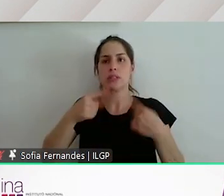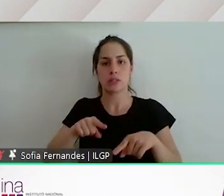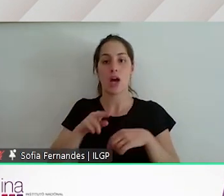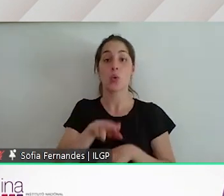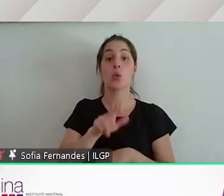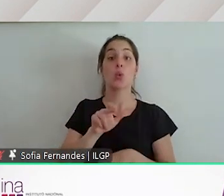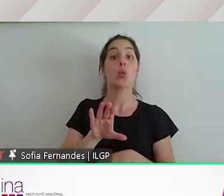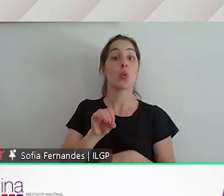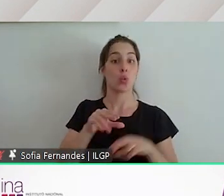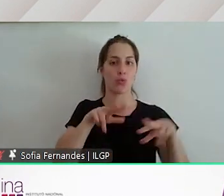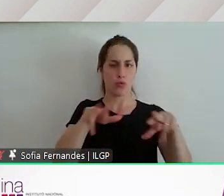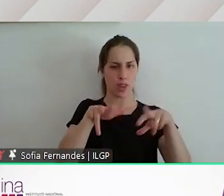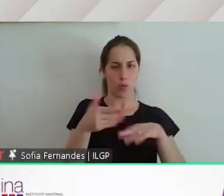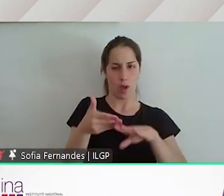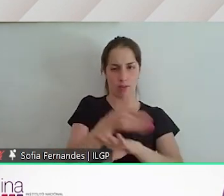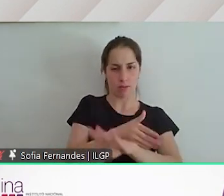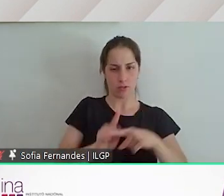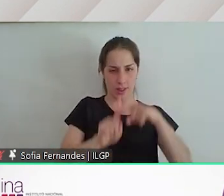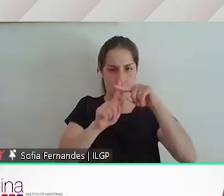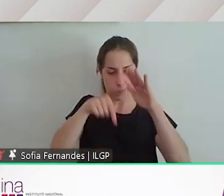Rolo, que depois poderão consultar aqui